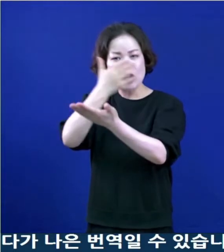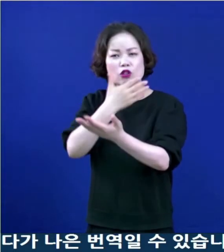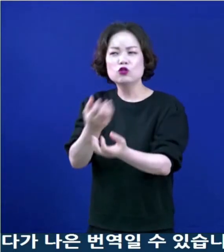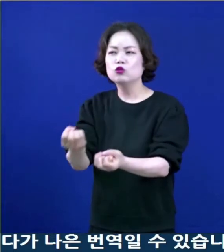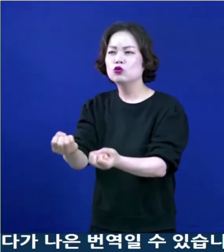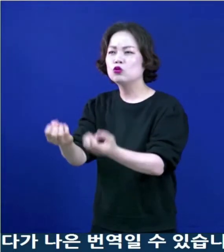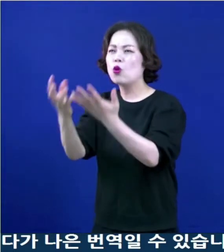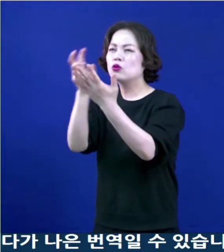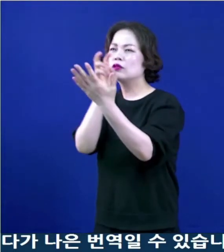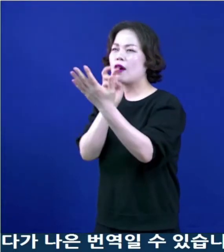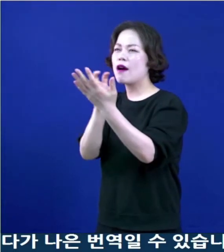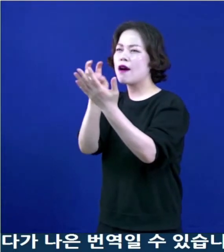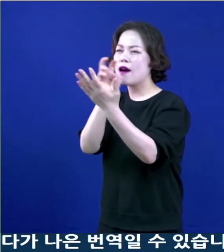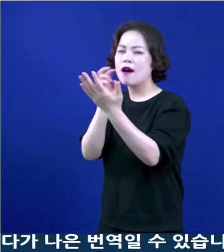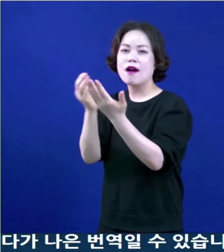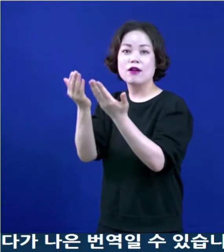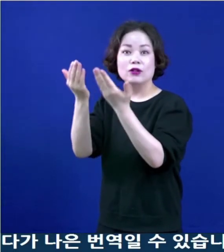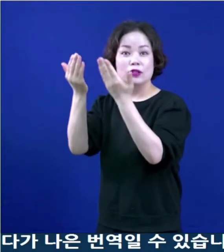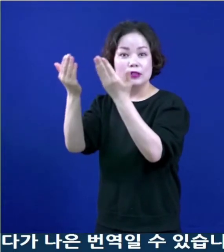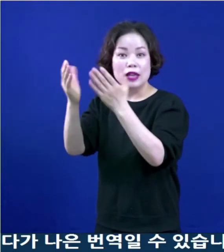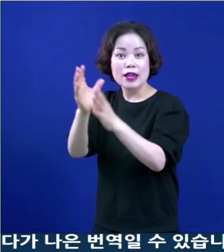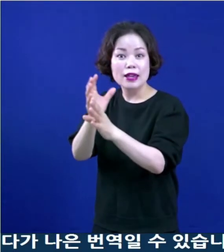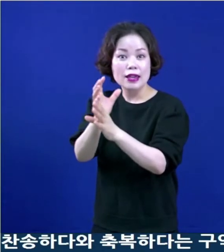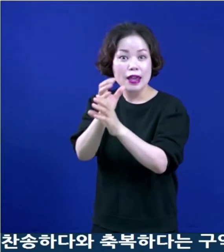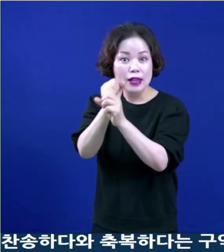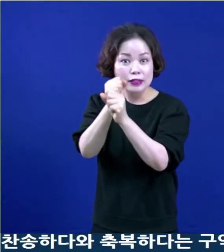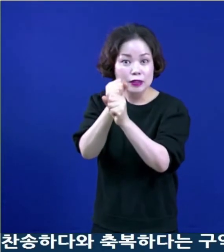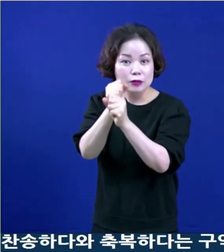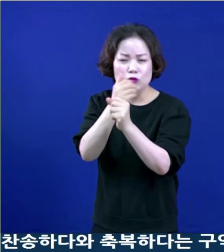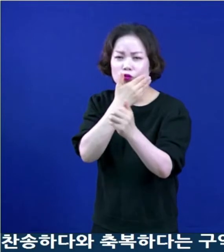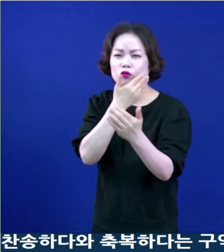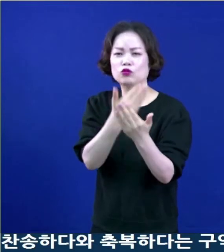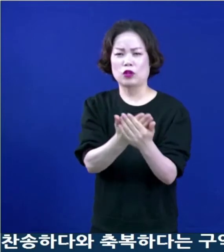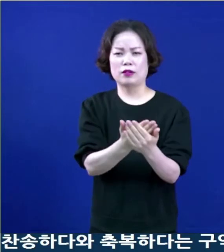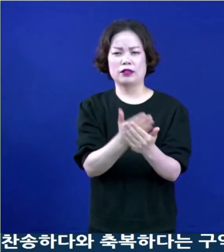송축하다, 찬송하리로다의 핵심은 하나님은